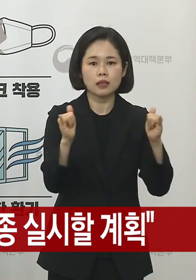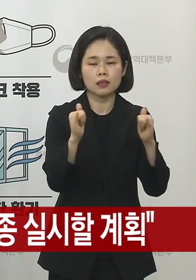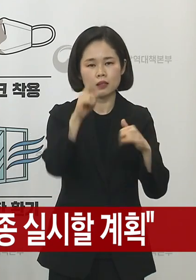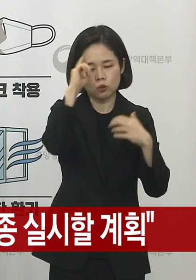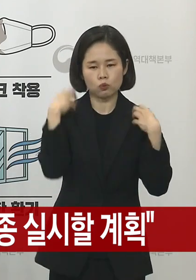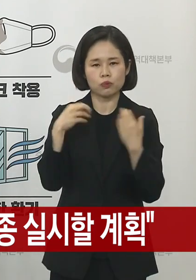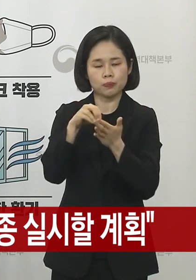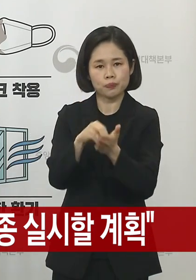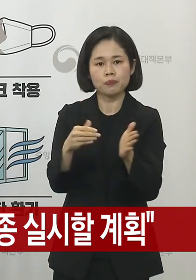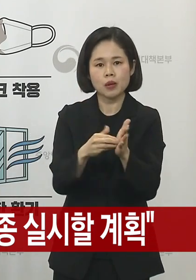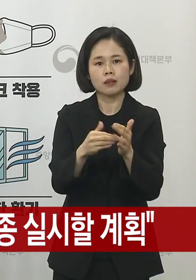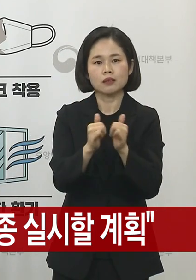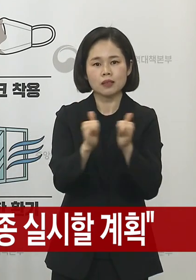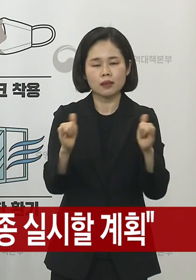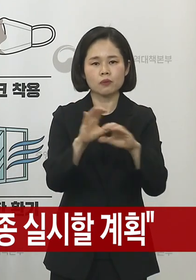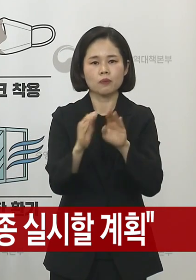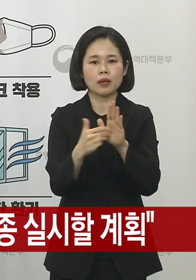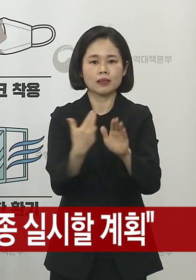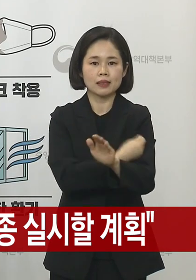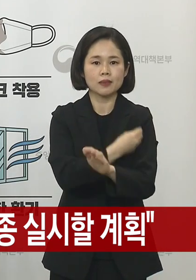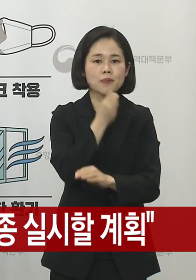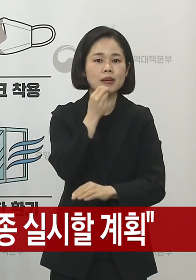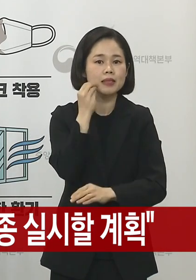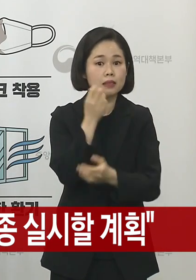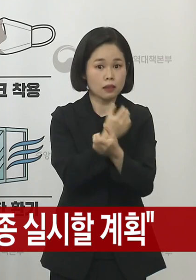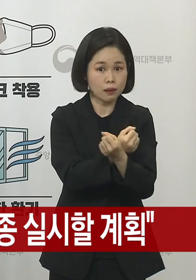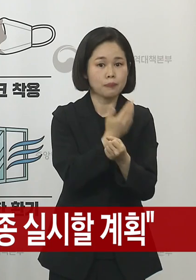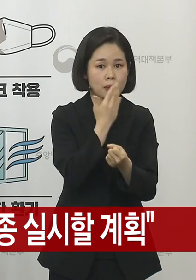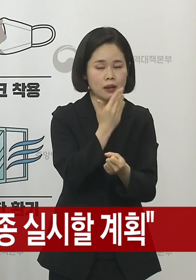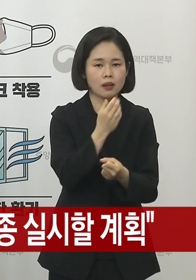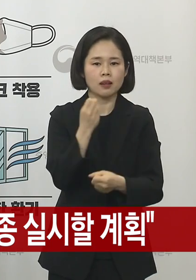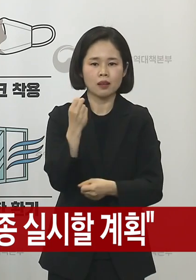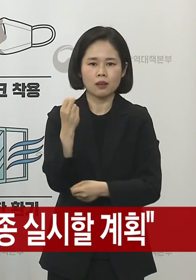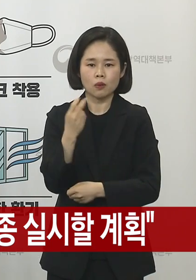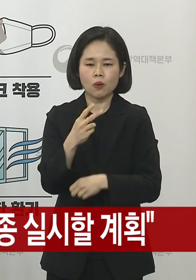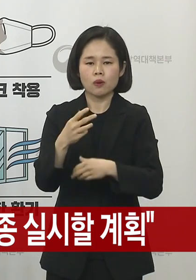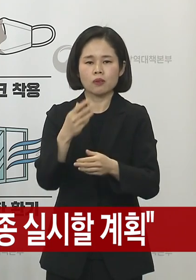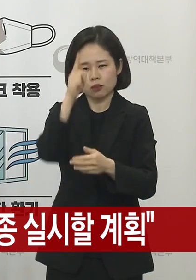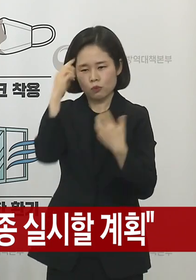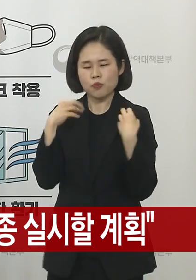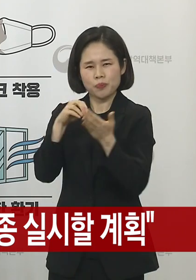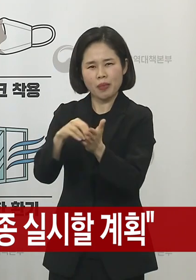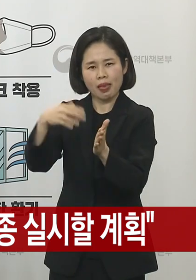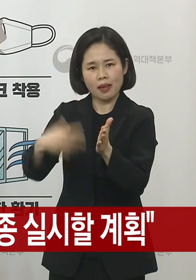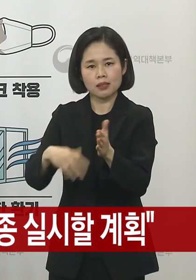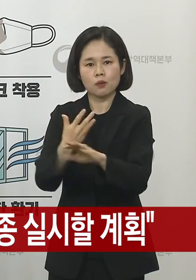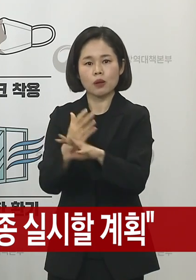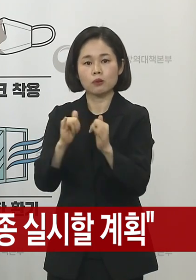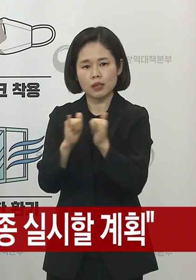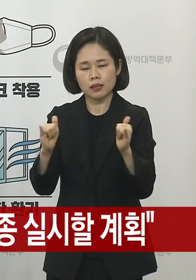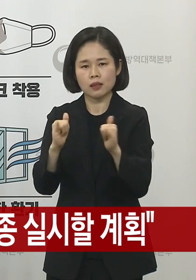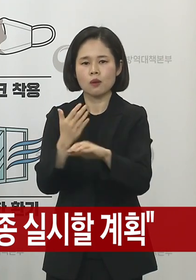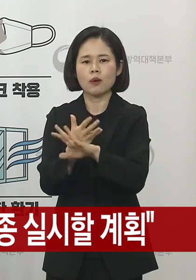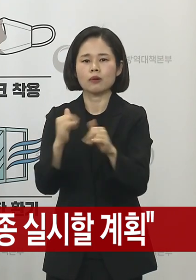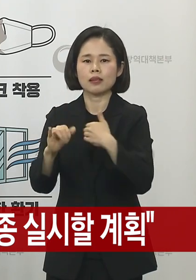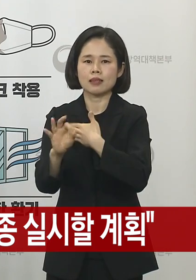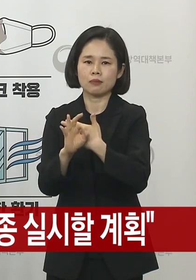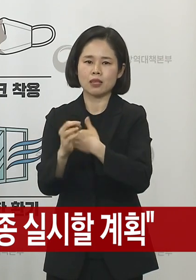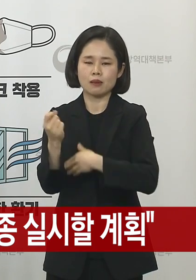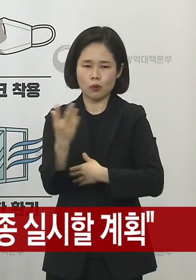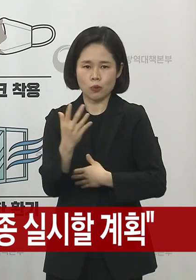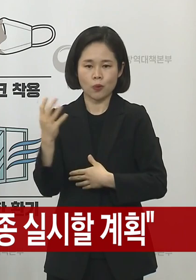외국인은 사전 예약 누리집을 통해서 예약하고 미등록 외국인도 기존에 발급받은 임시관리번호를 통해서